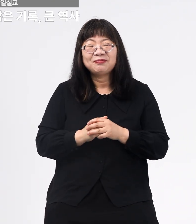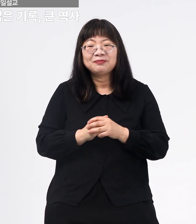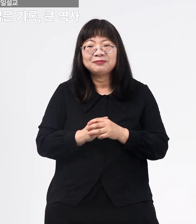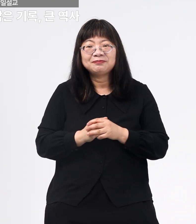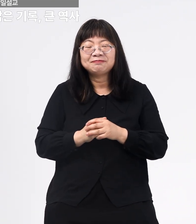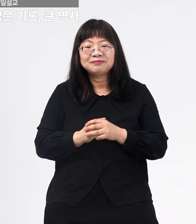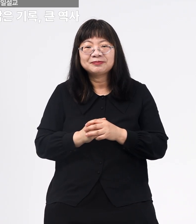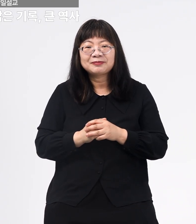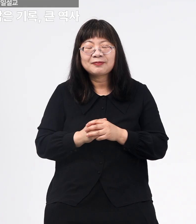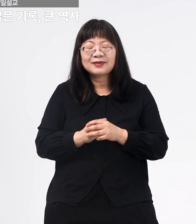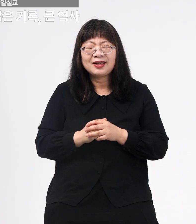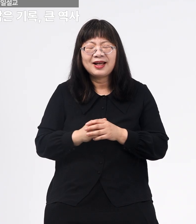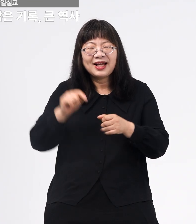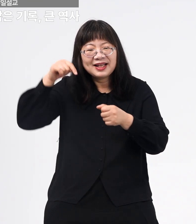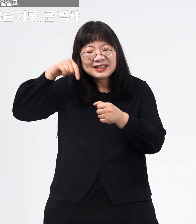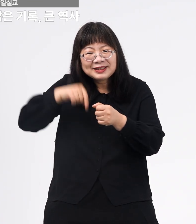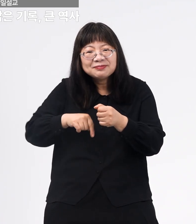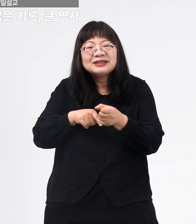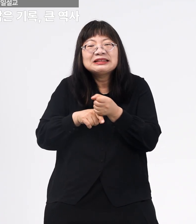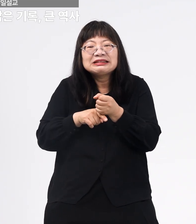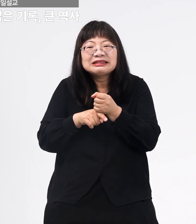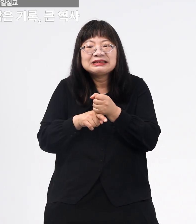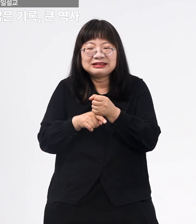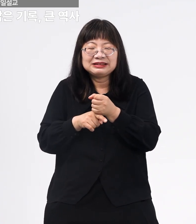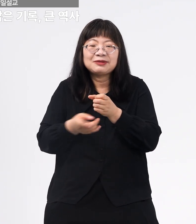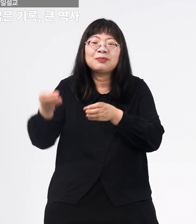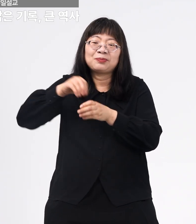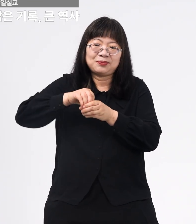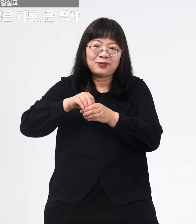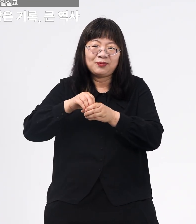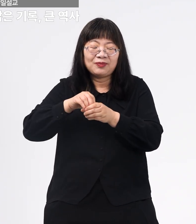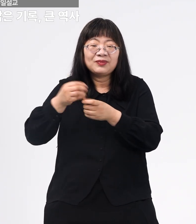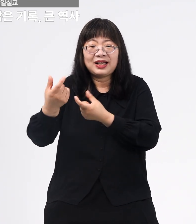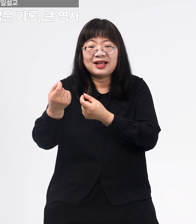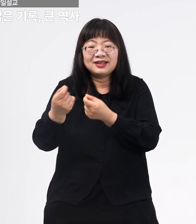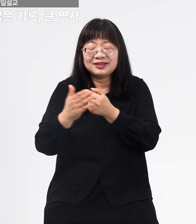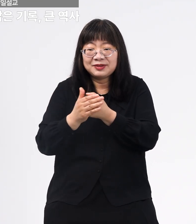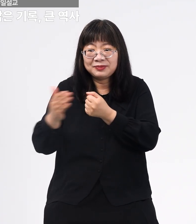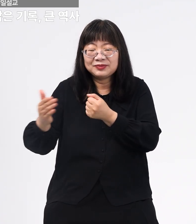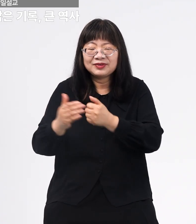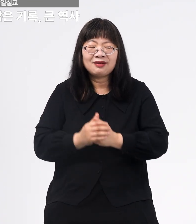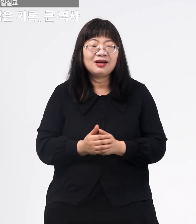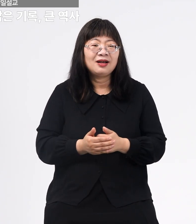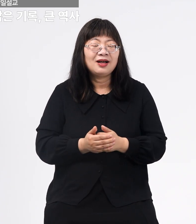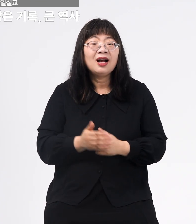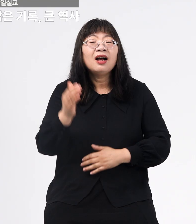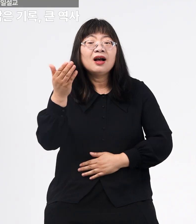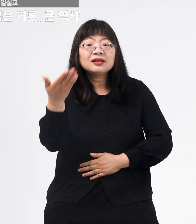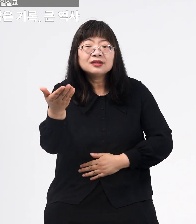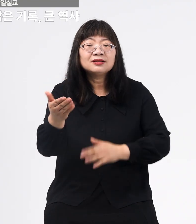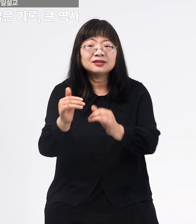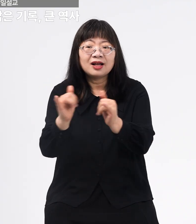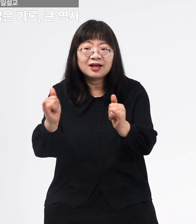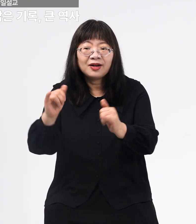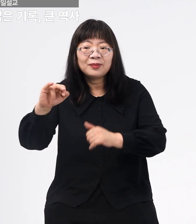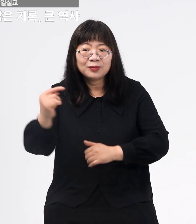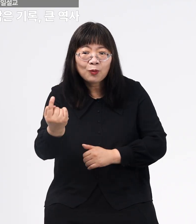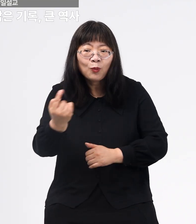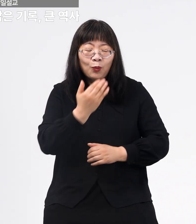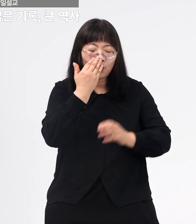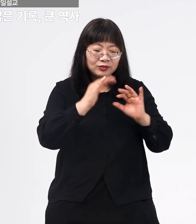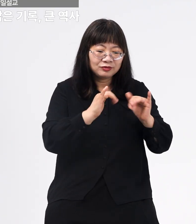깊은 메시지가 숨겨져 있기 때문입니다. 그도 이스라엘을